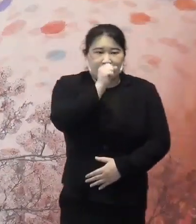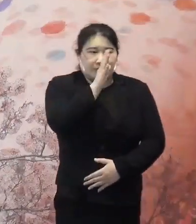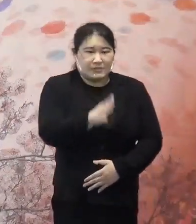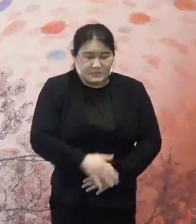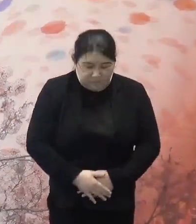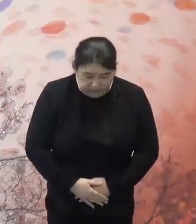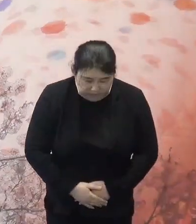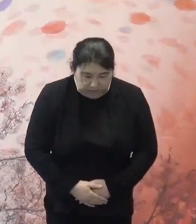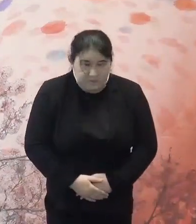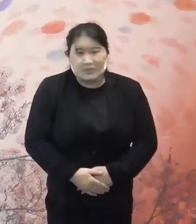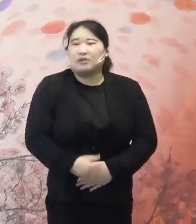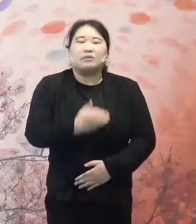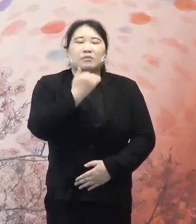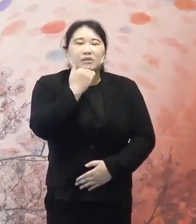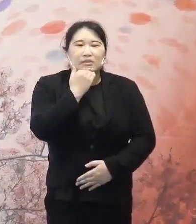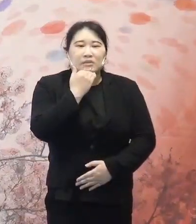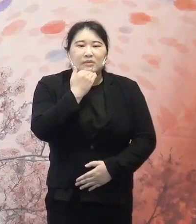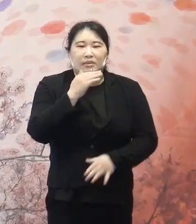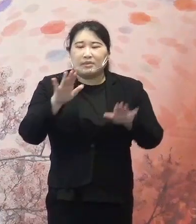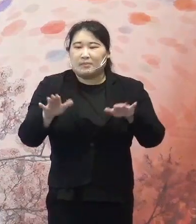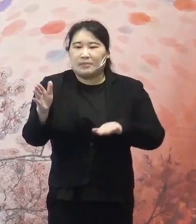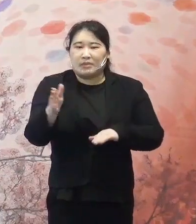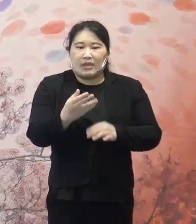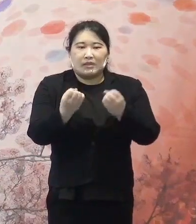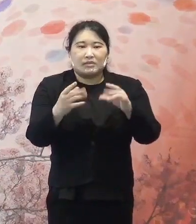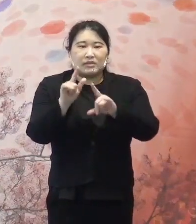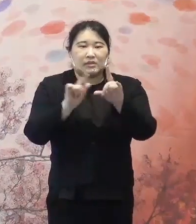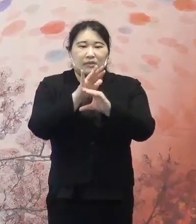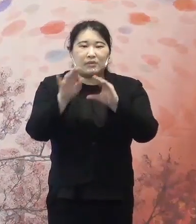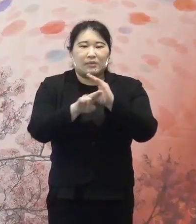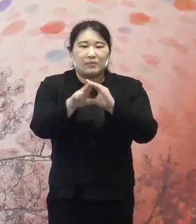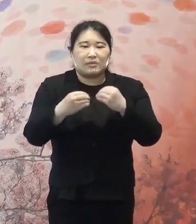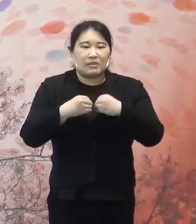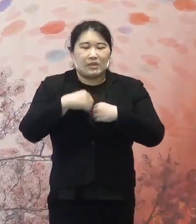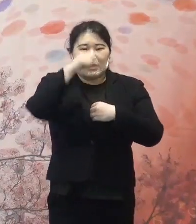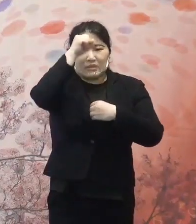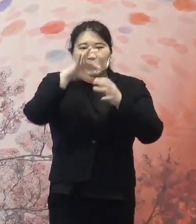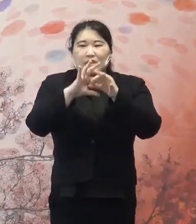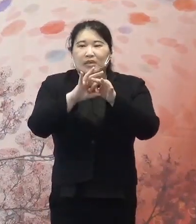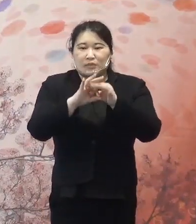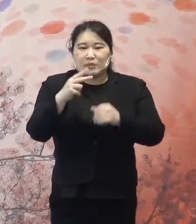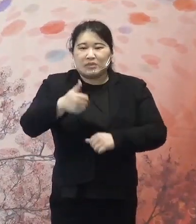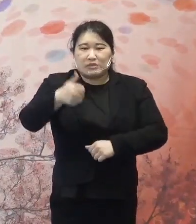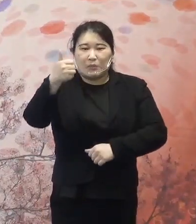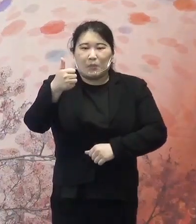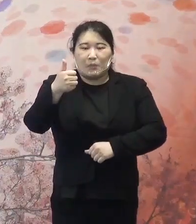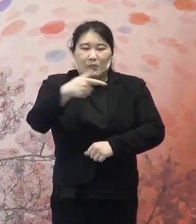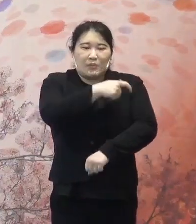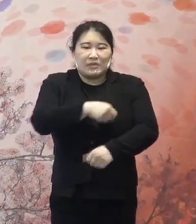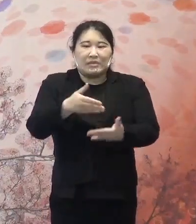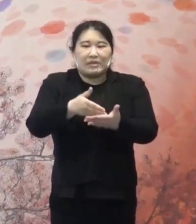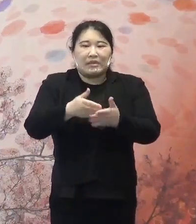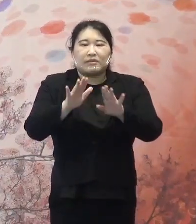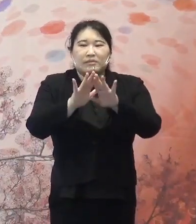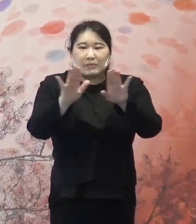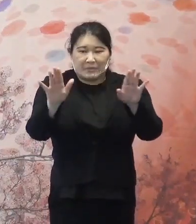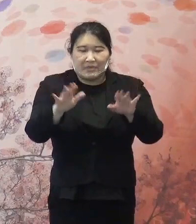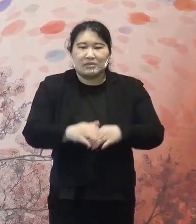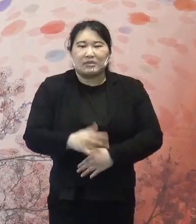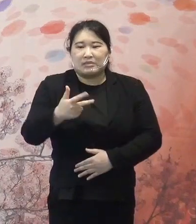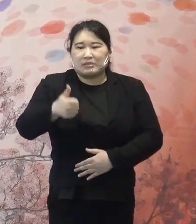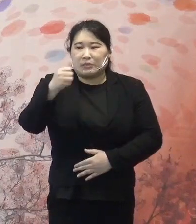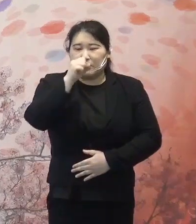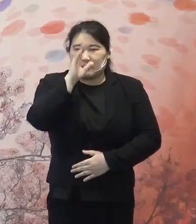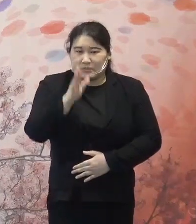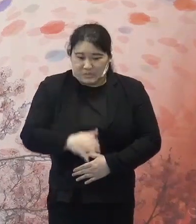願いします。 はい、お待たせいたしました。ただいまより新型コロナウイルス感染症にかかる視聴記者会見を開催します。それでは視聴よろしくお願い